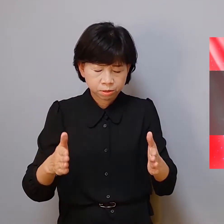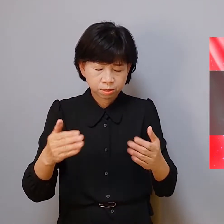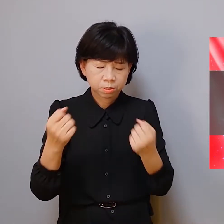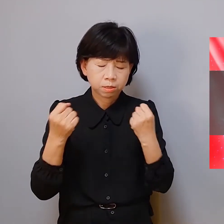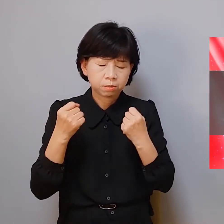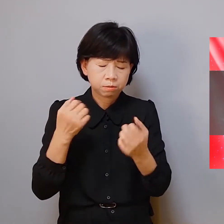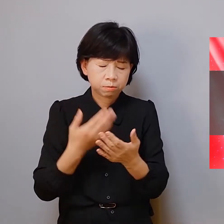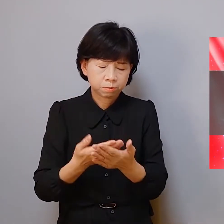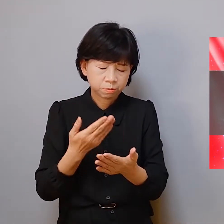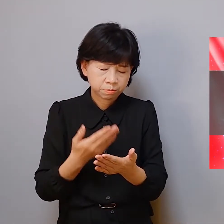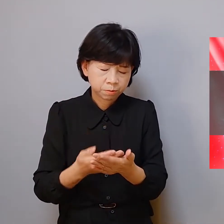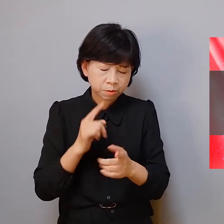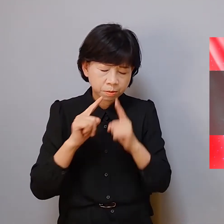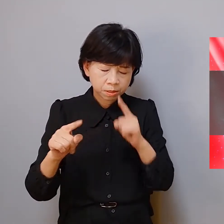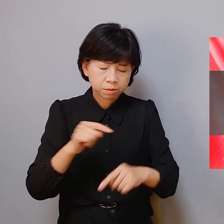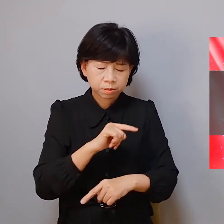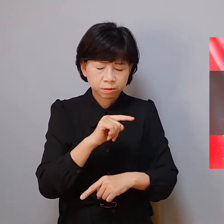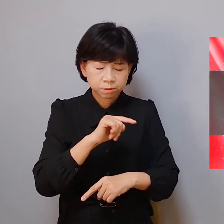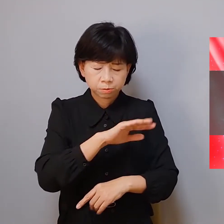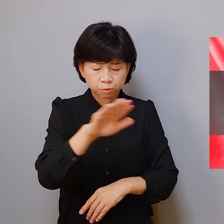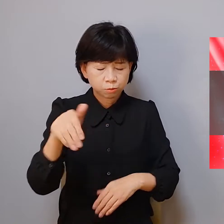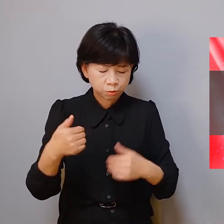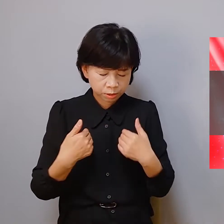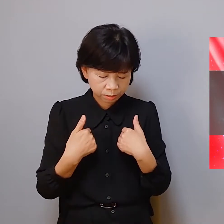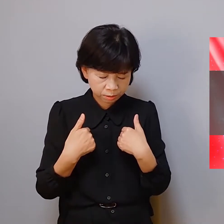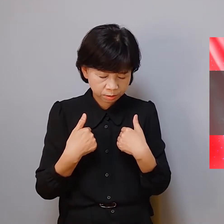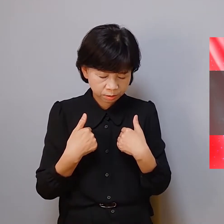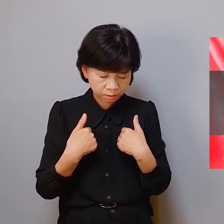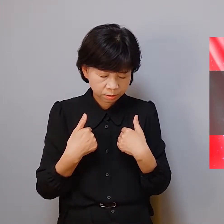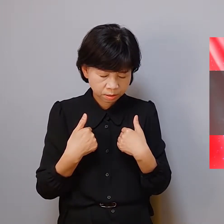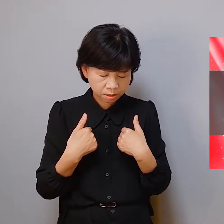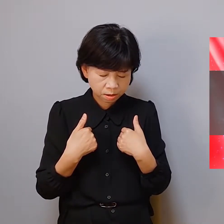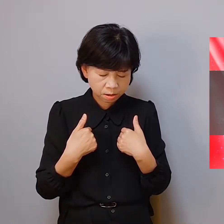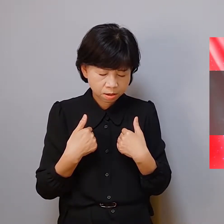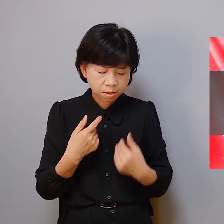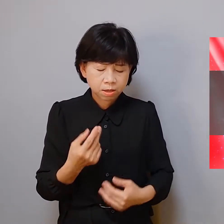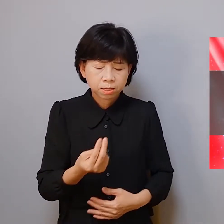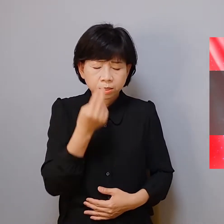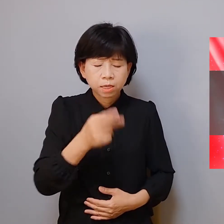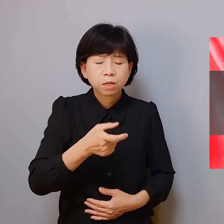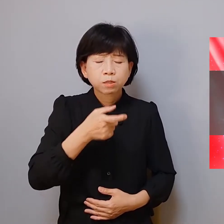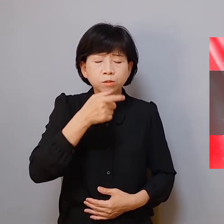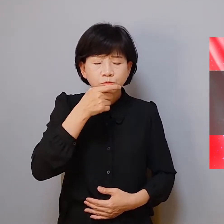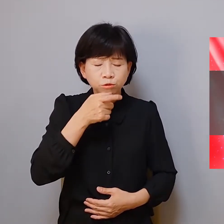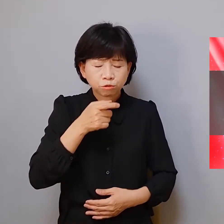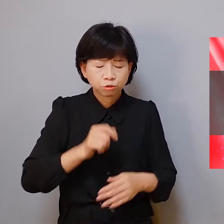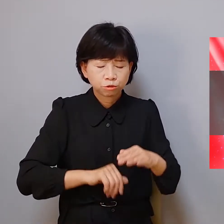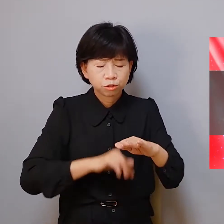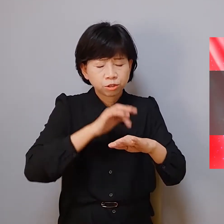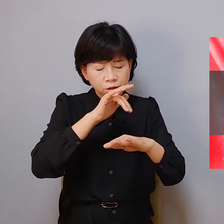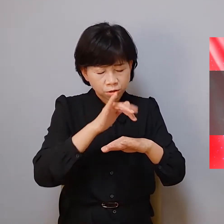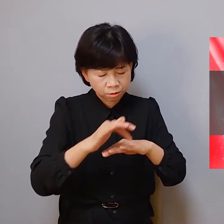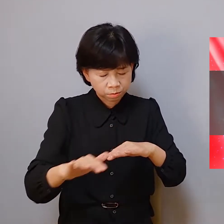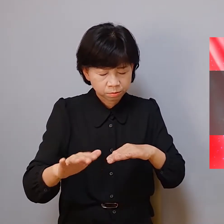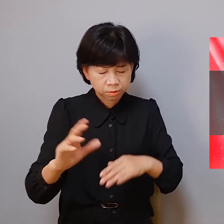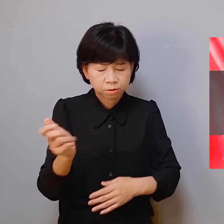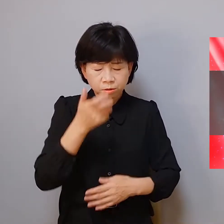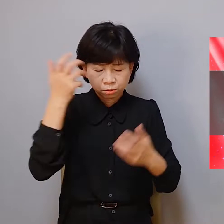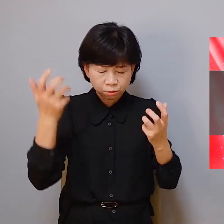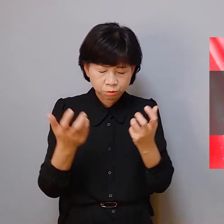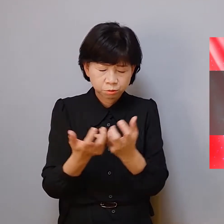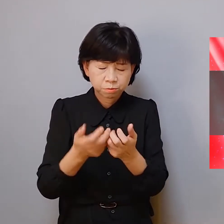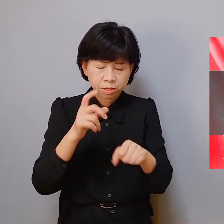주옵소서. 말씀을 듣는 우리 모두가 배에서 생수강이 흘러넘치는 성령 충만한 시간